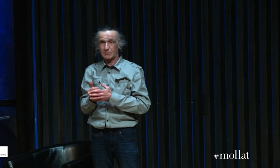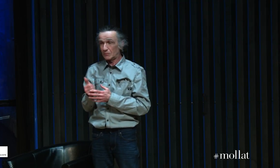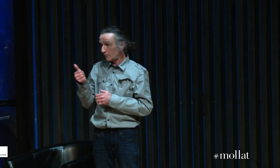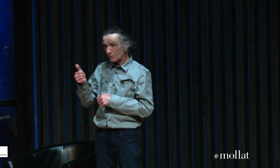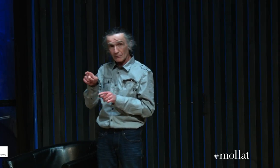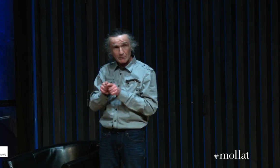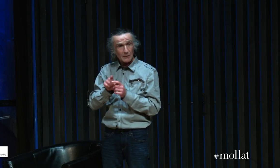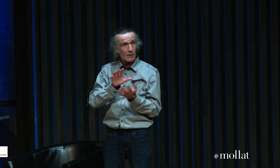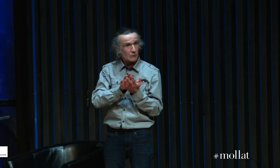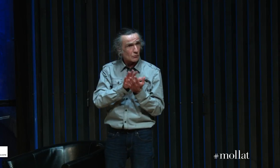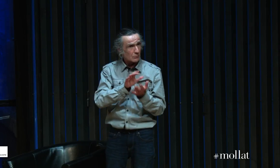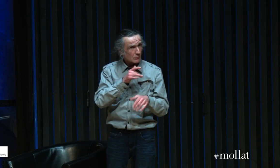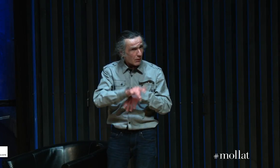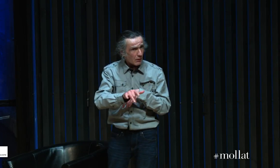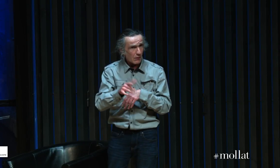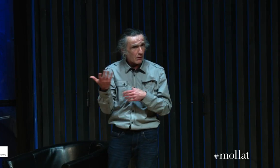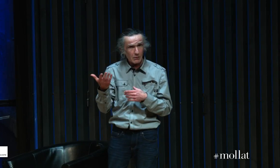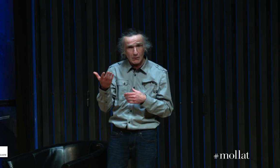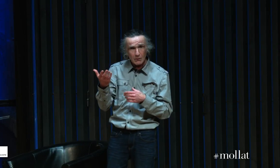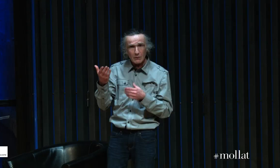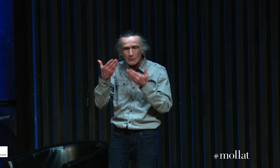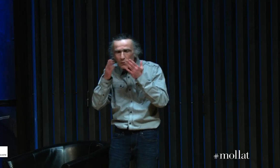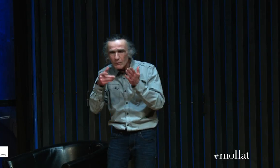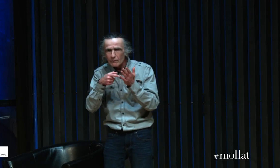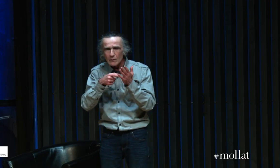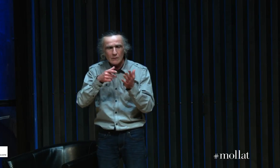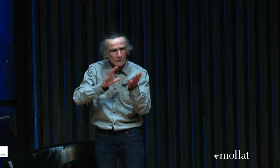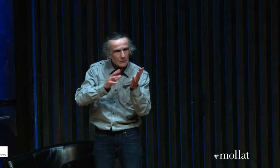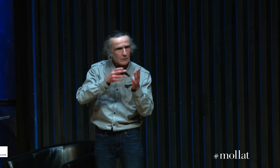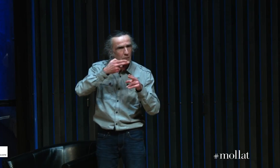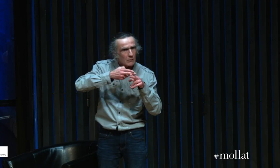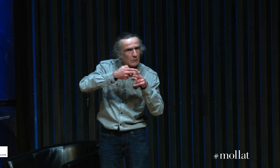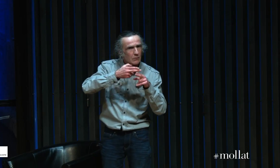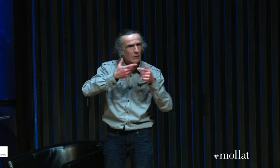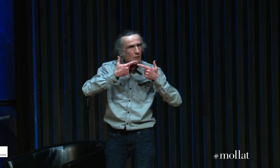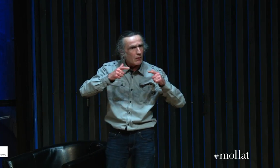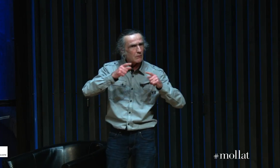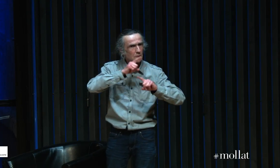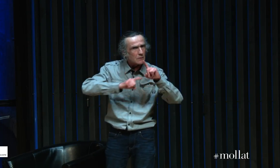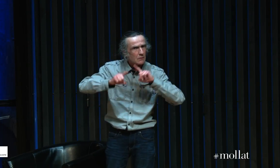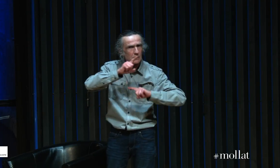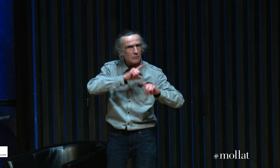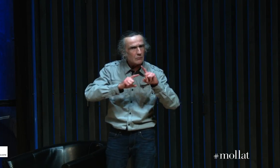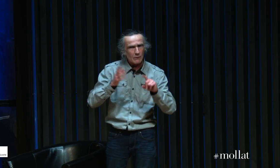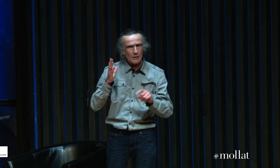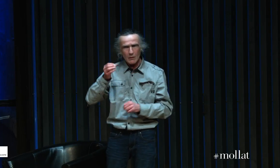temps, on entend aussi chez ces personnes que quand elles découvrent la langue des signes, c'est une vraie, vraie, vraie découverte, quoi.